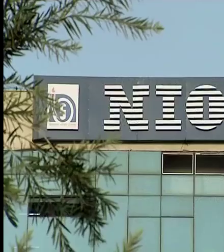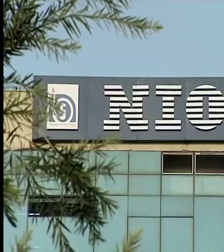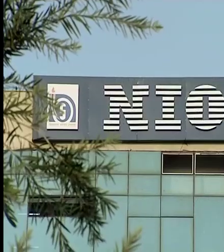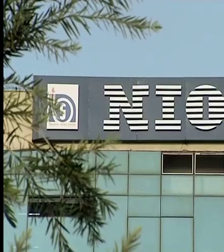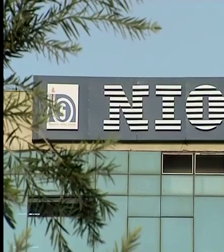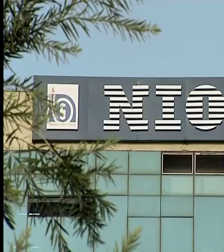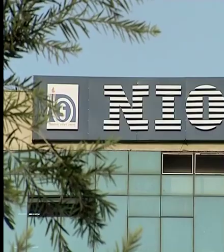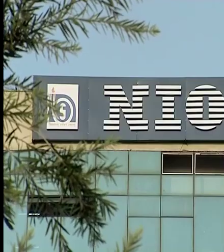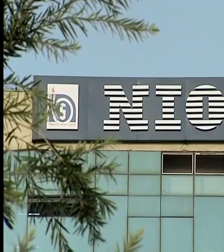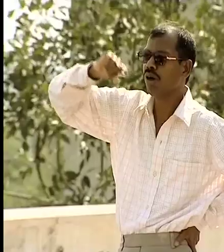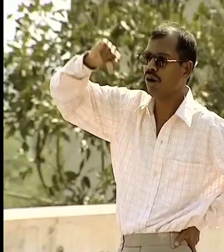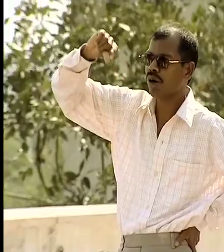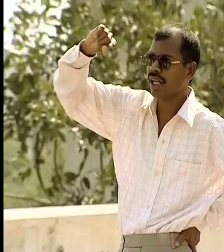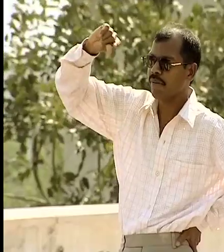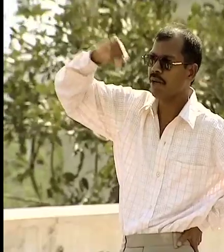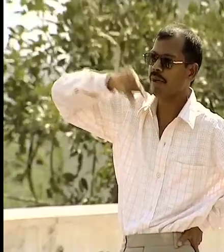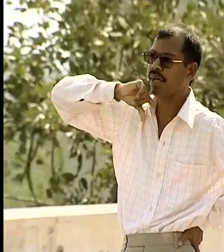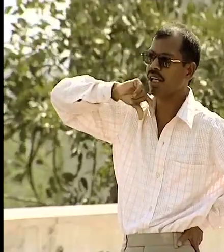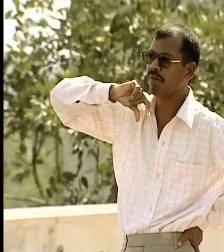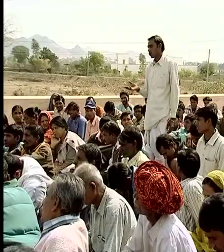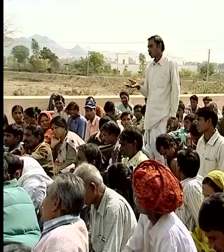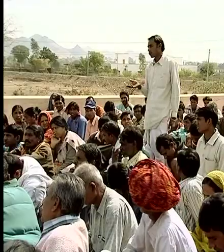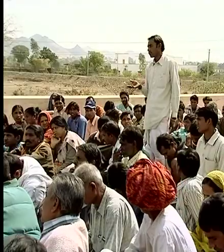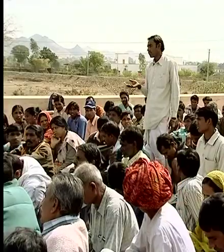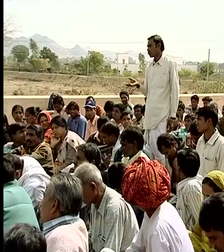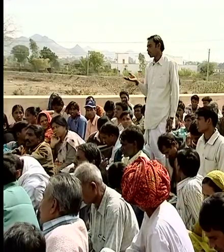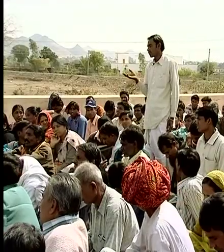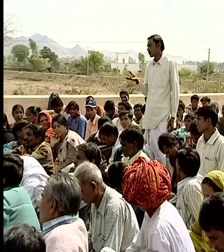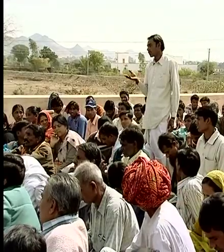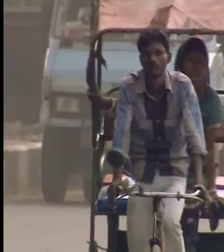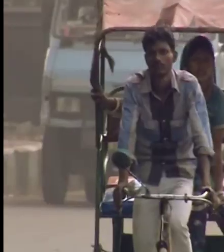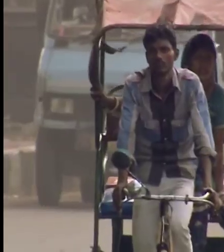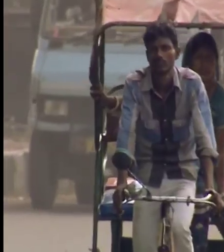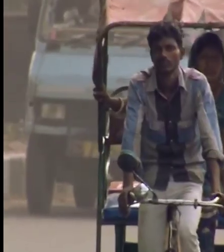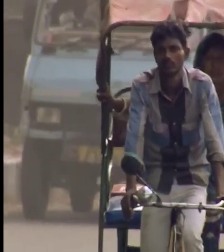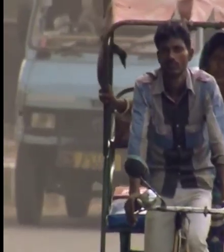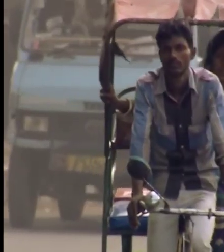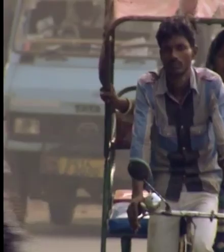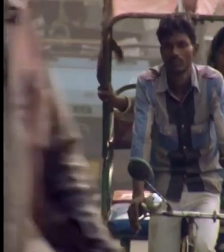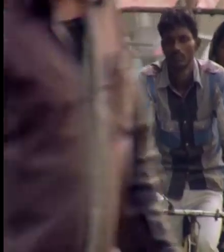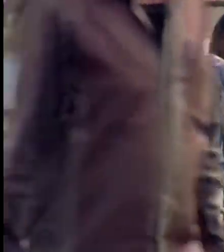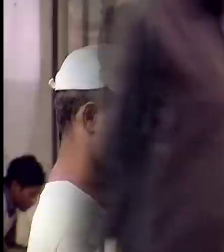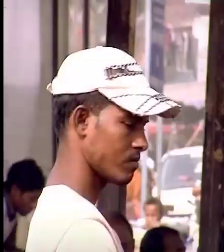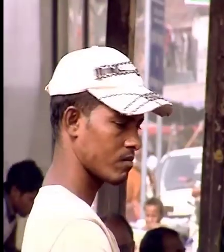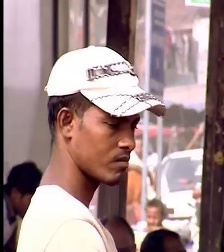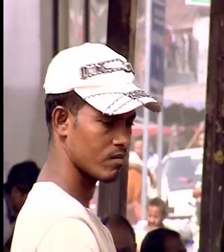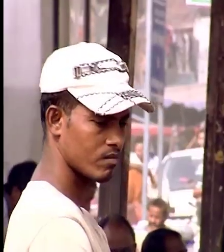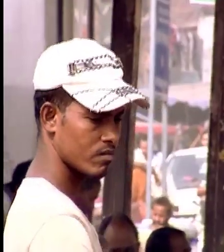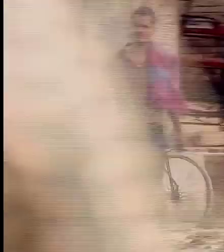नेशनल इंस्टीट्यूट ऑफ ओपन स्कूलिंग या राष्ट्रीय मुक्त विद्यालयी शिक्षा संस्थान, इस संस्थान का एक